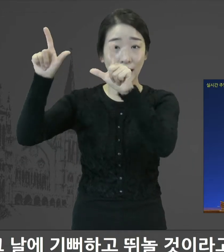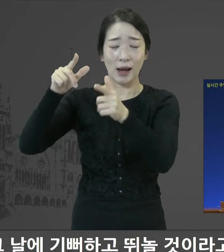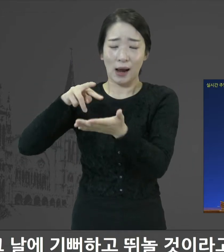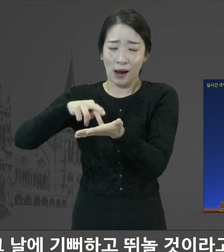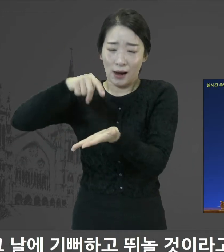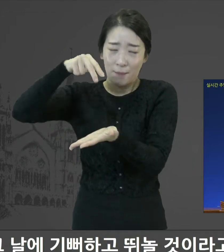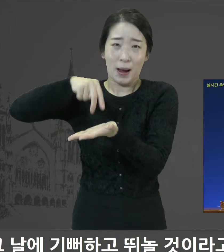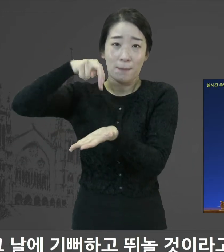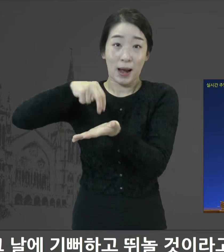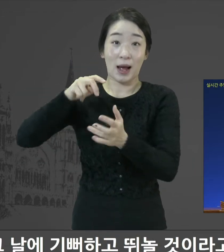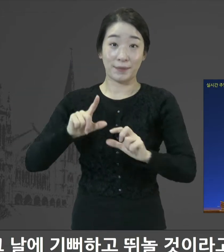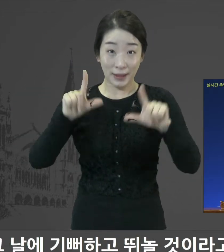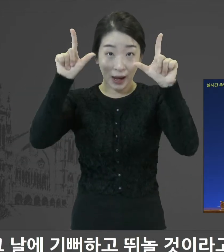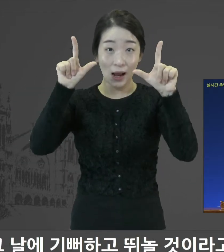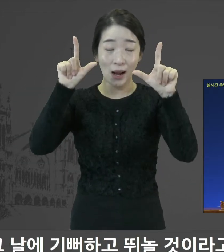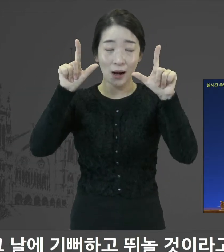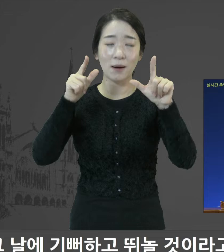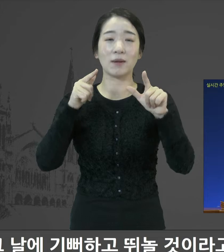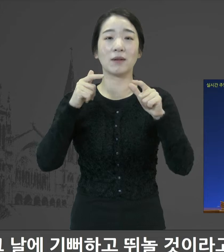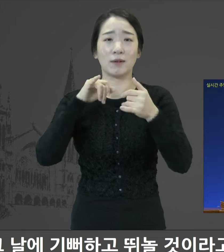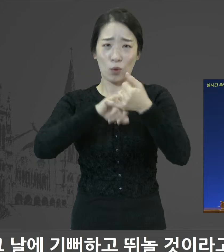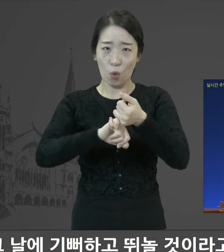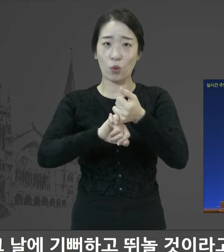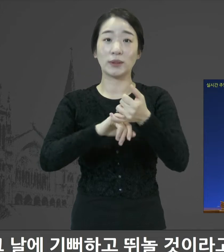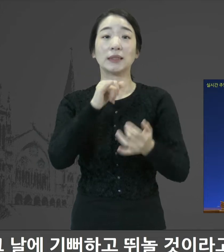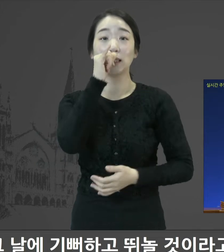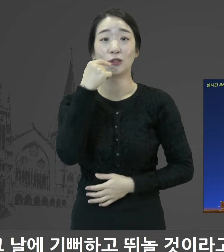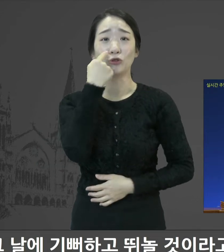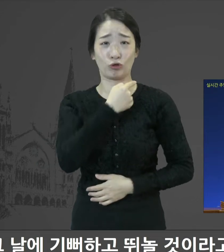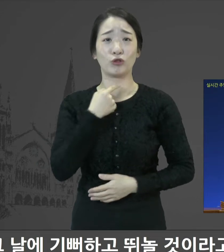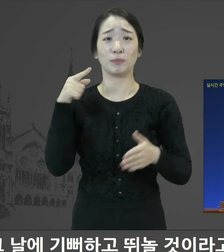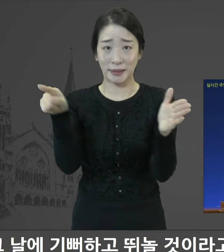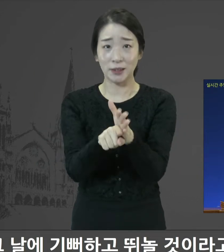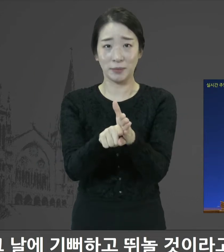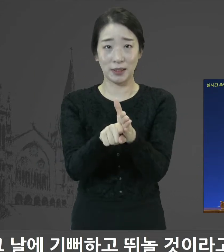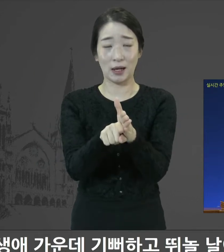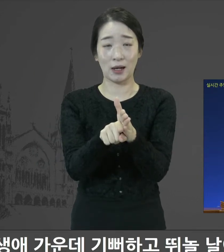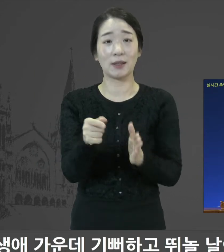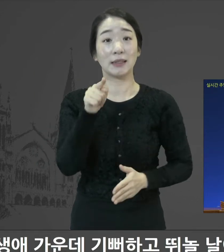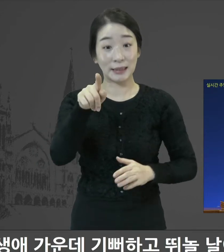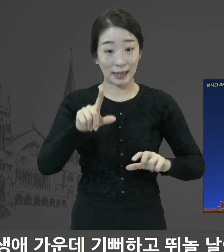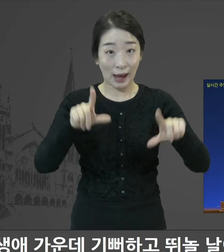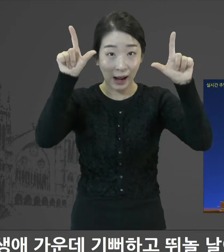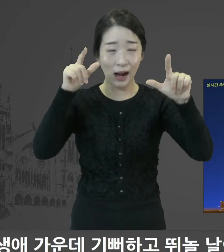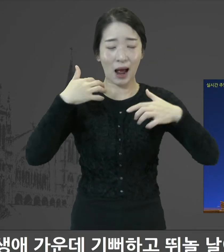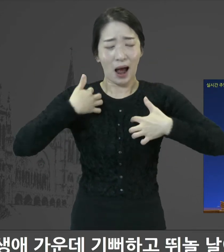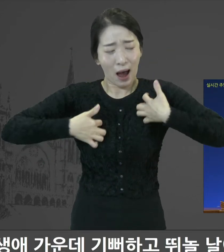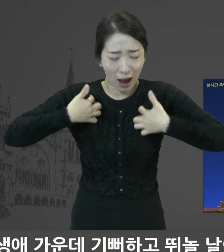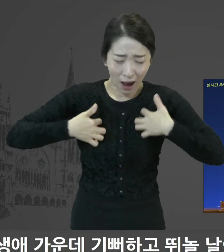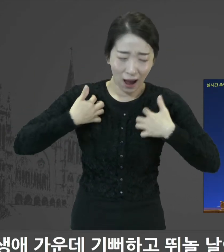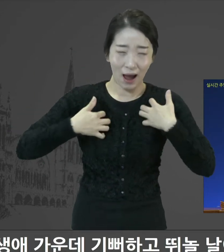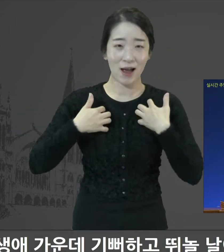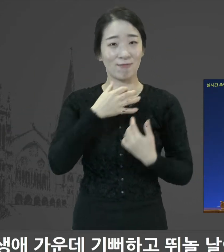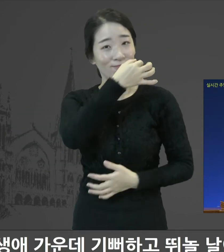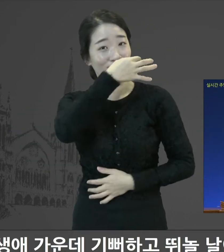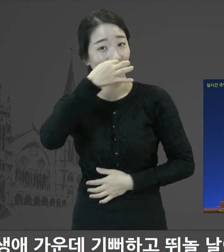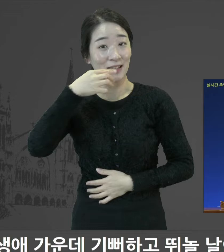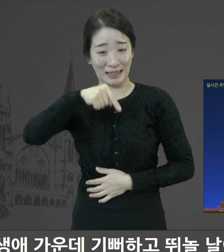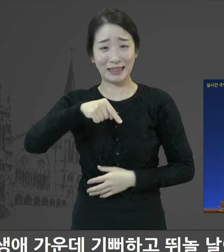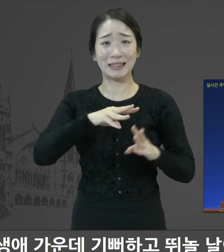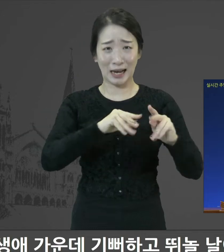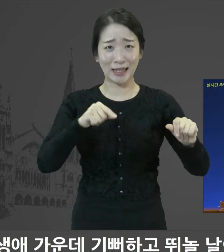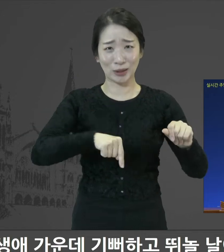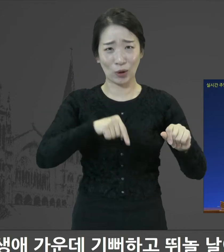반드시 있어야 할 줄로 압니다. 이 그날 기뻐하고 뛰노는 거 이 땅에서 연습 좀